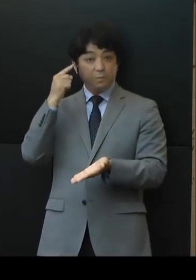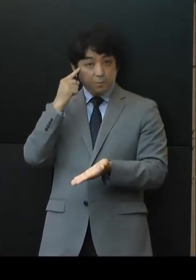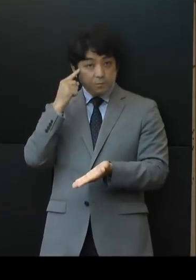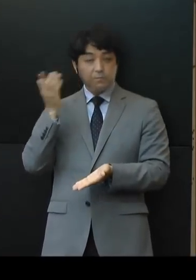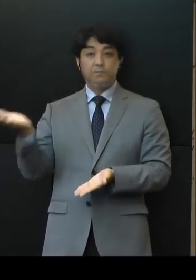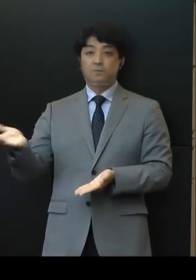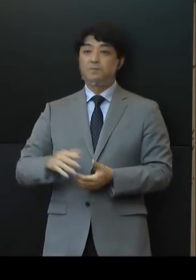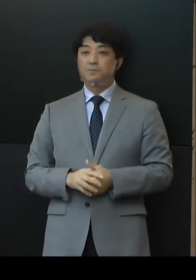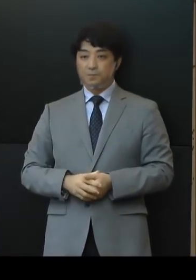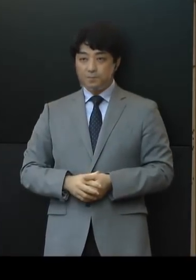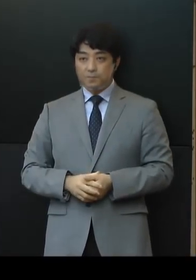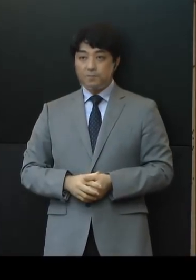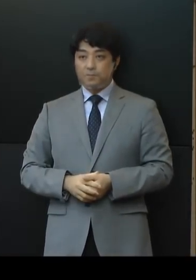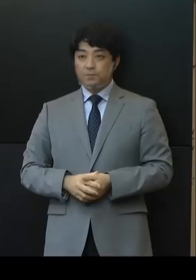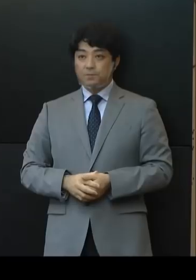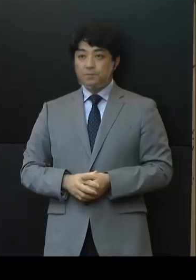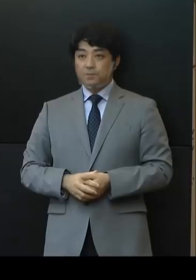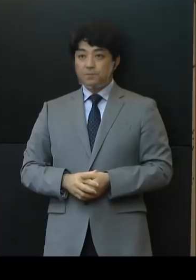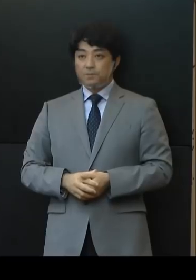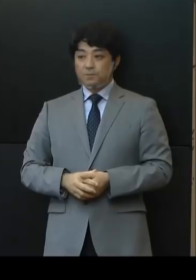ます。